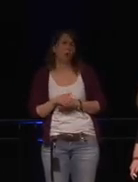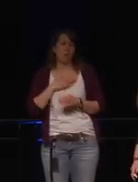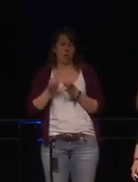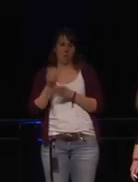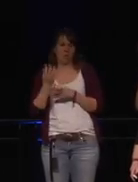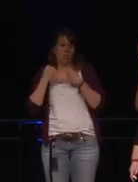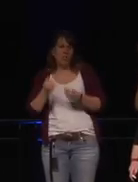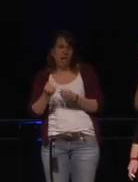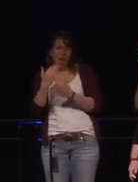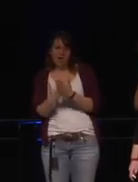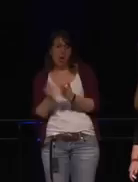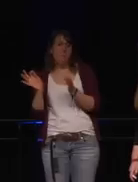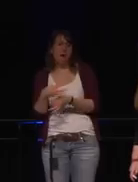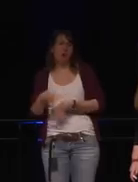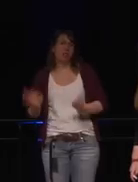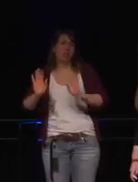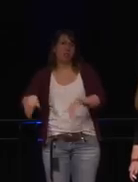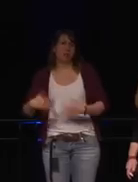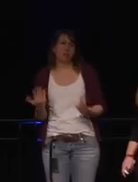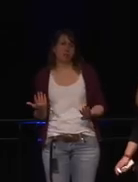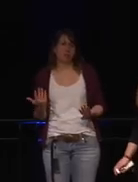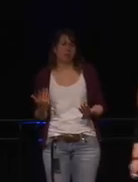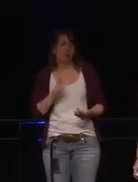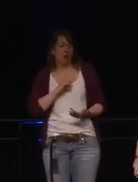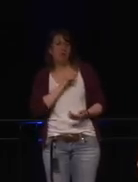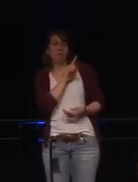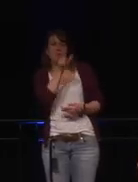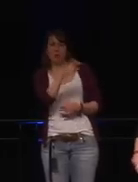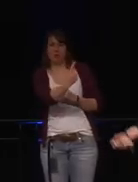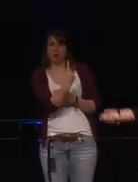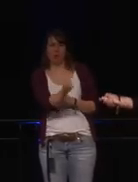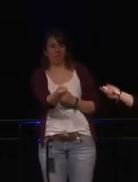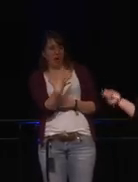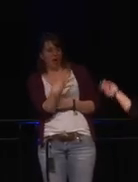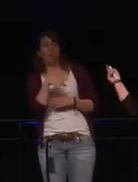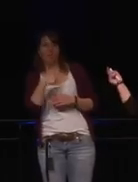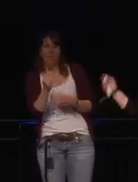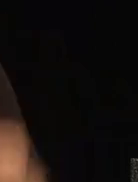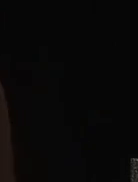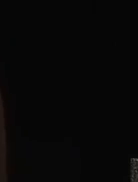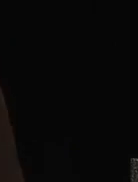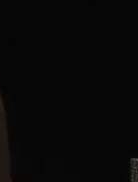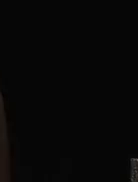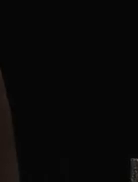Lo que me decían los productores es que no, su plan no es integrarlo en los productos.